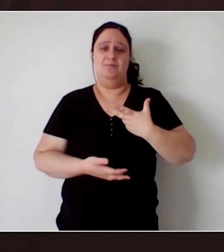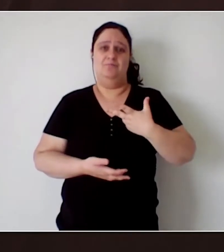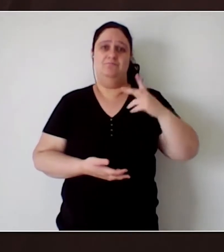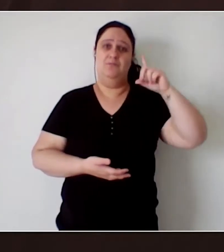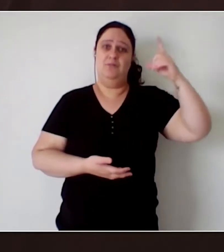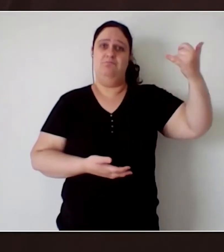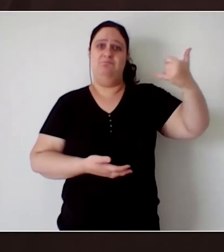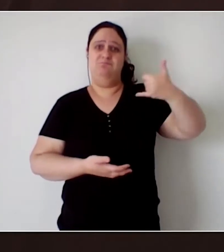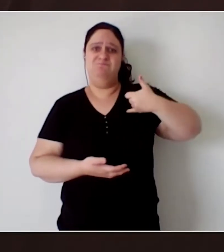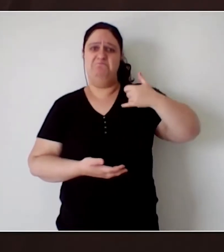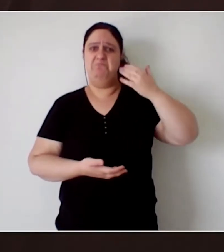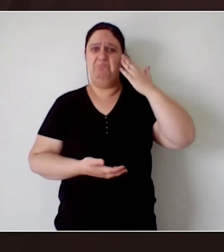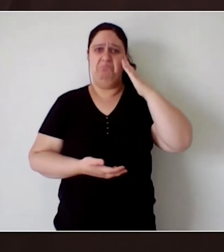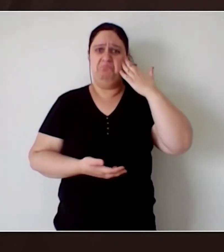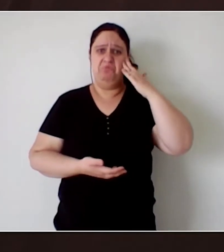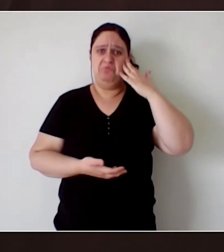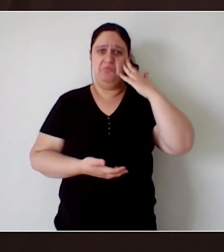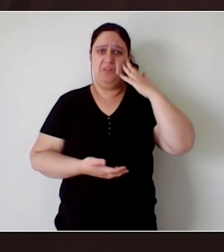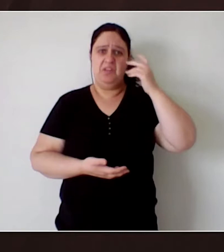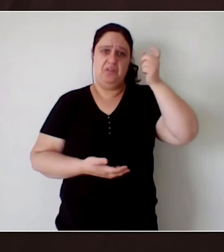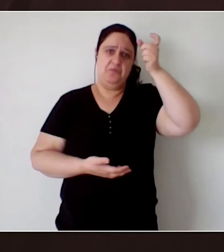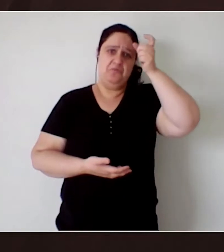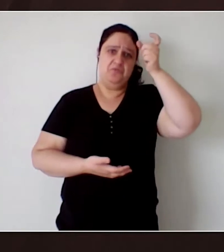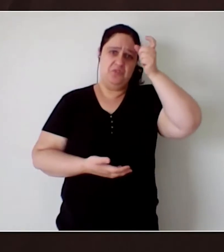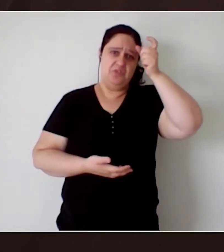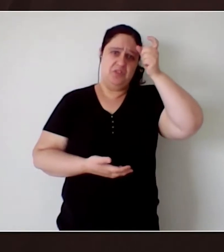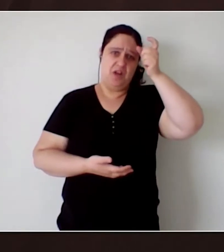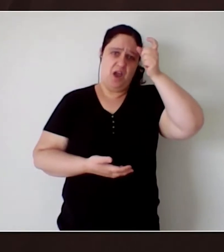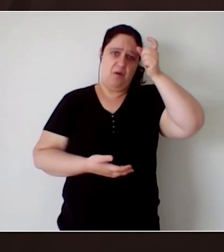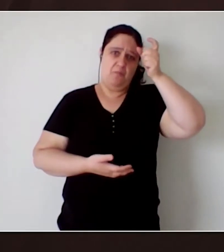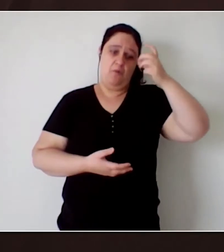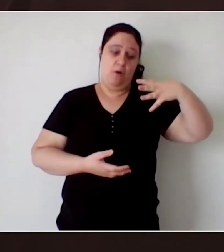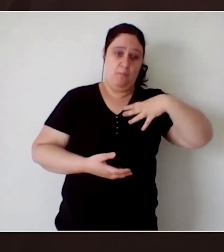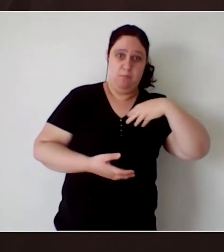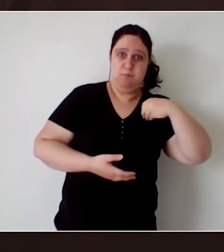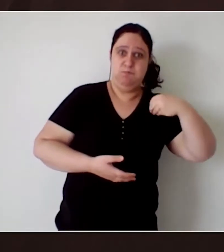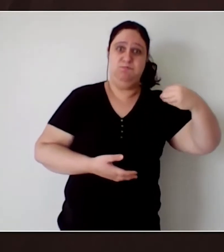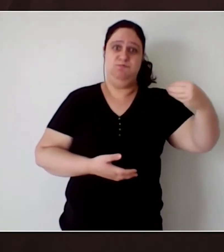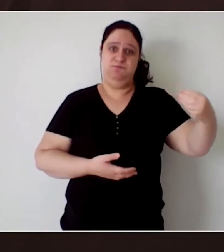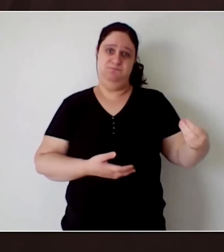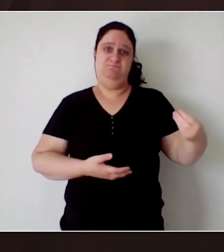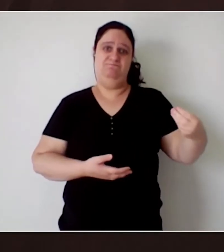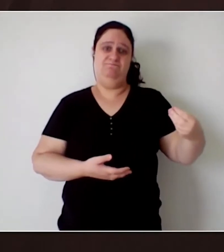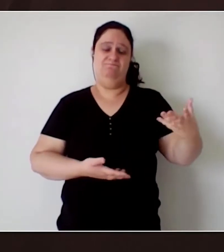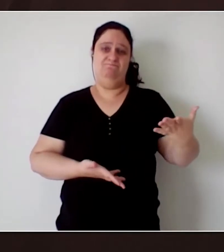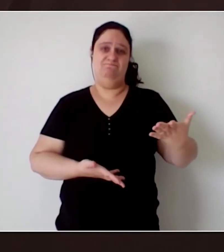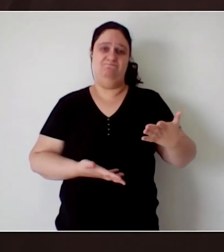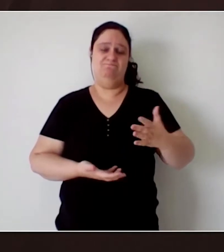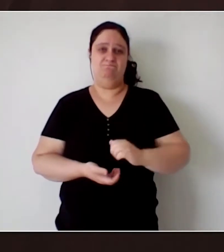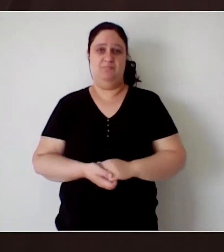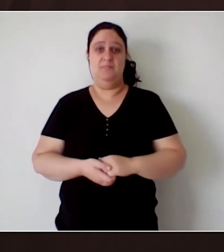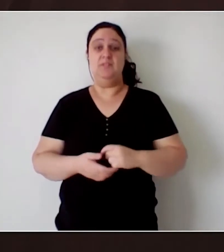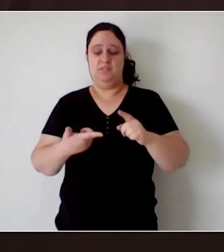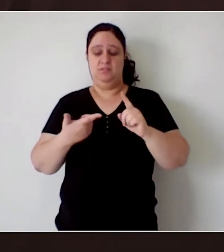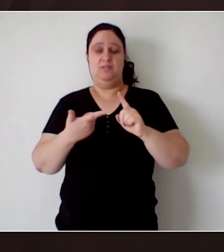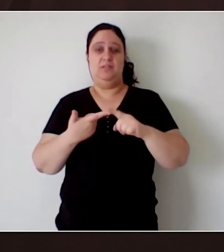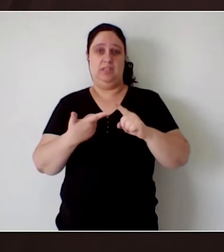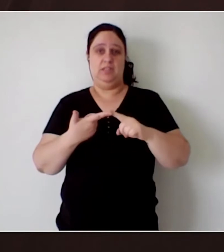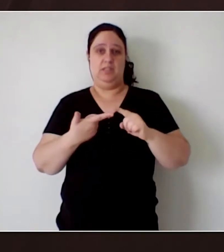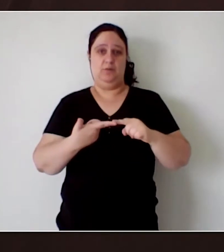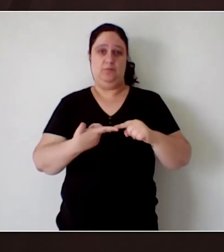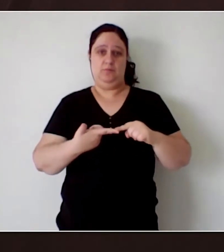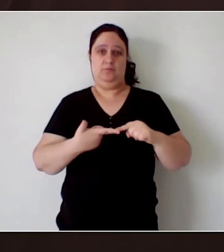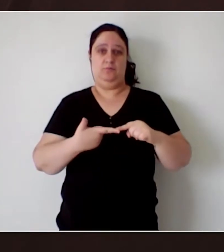maligno, como uma ave, vem e retira o que lhe foi semeado. E em segundo lugar, né, é o solo